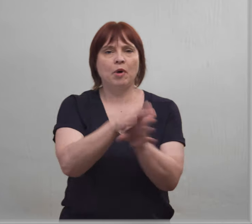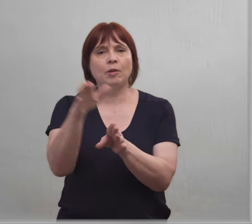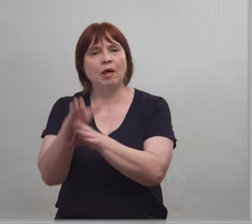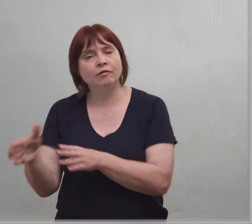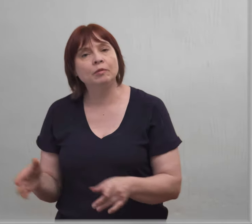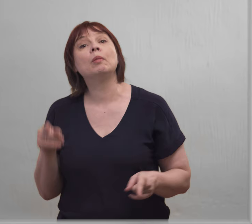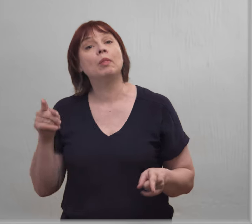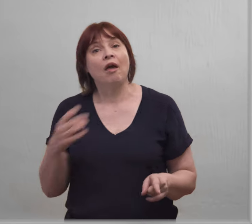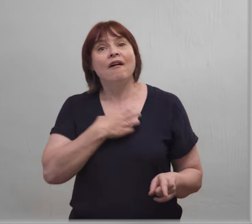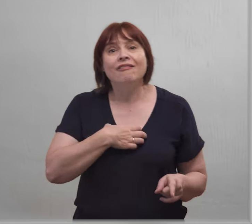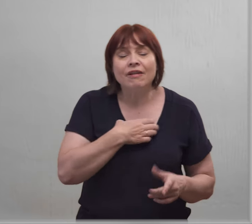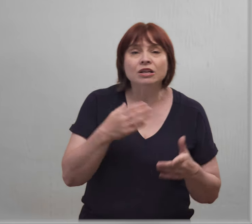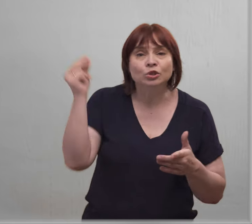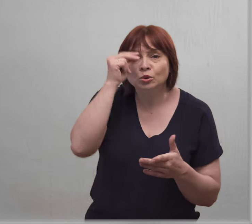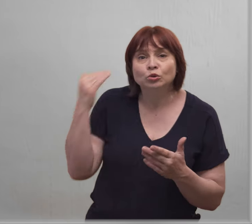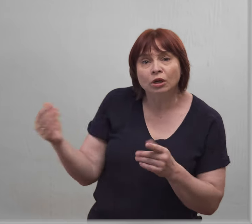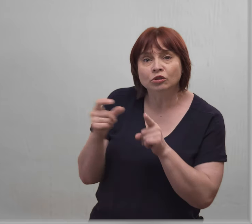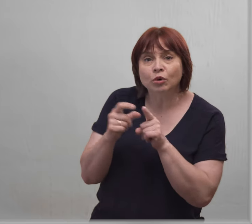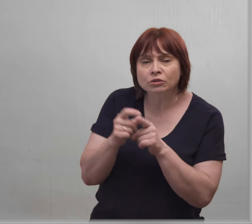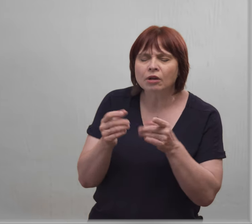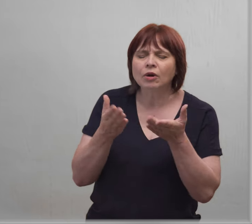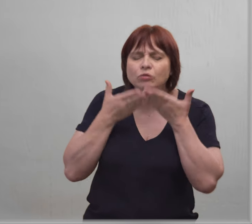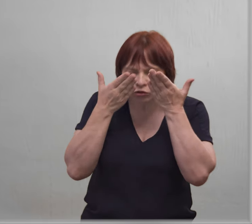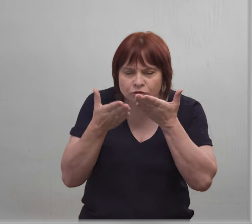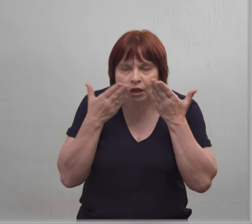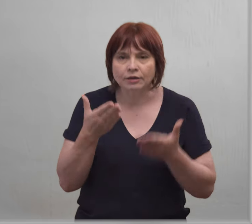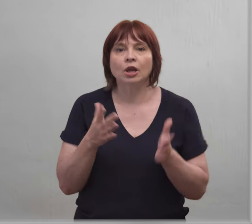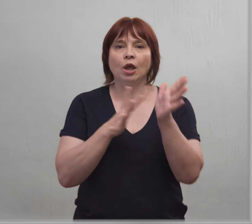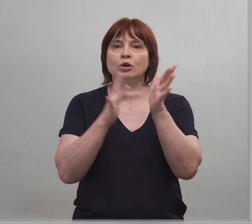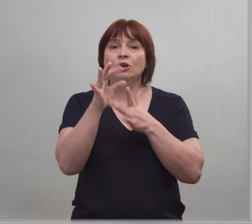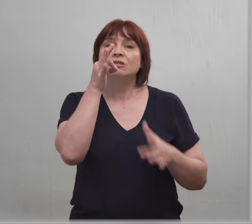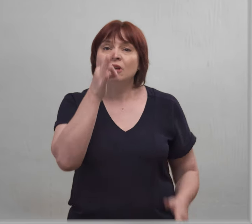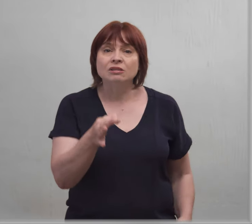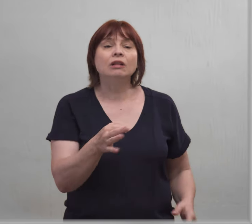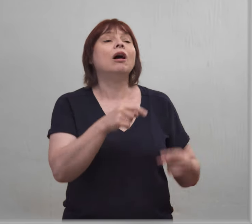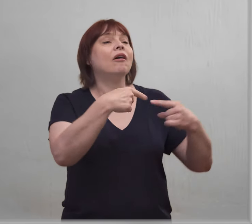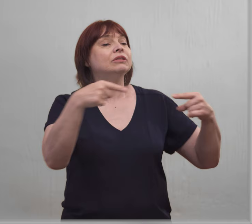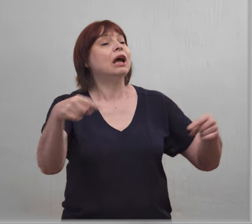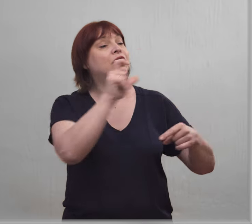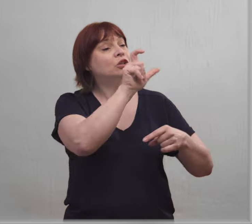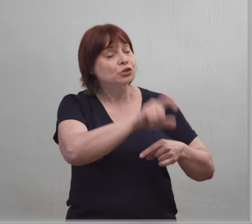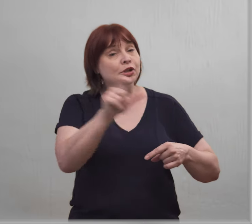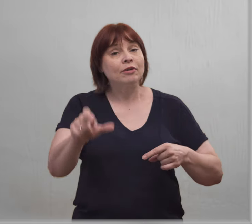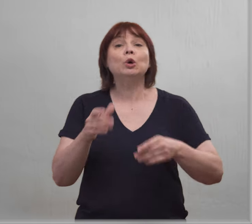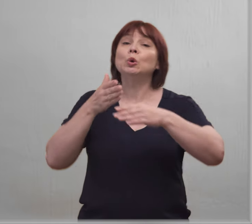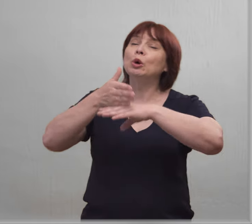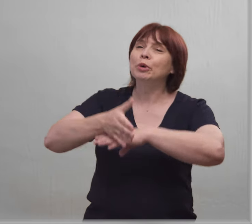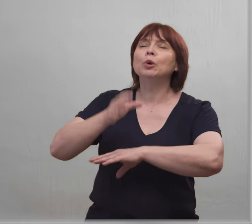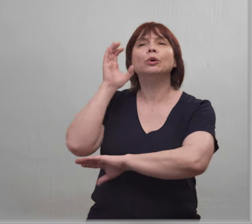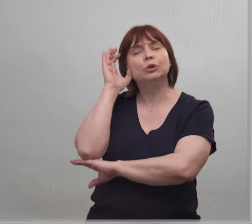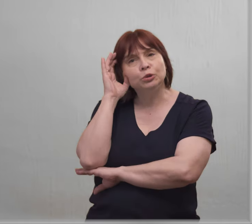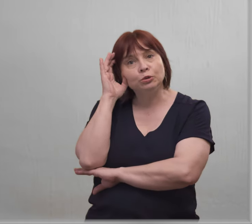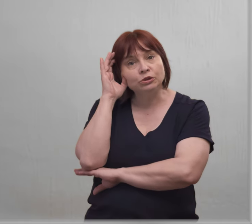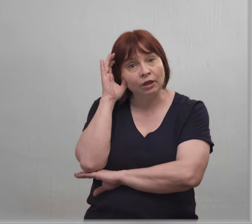Словом, имея общение со Христом, помните, Иисус сказал, всякий приходящий и что? Исполняющий мои слова,